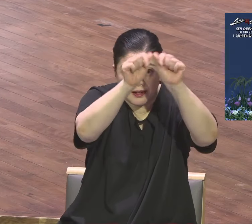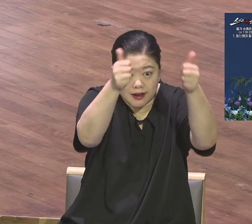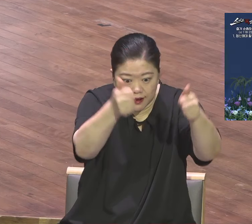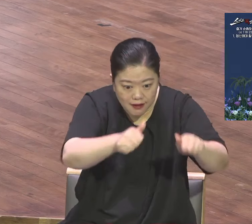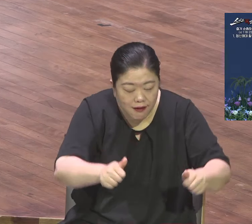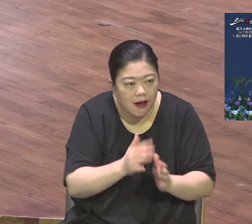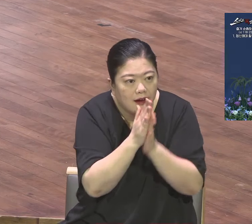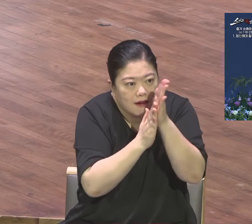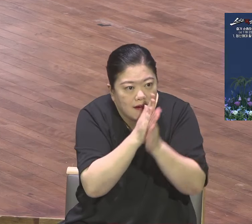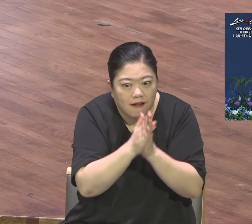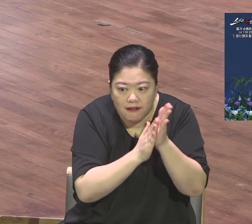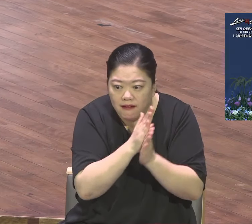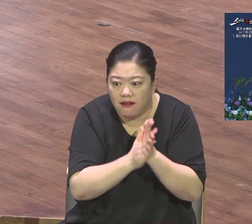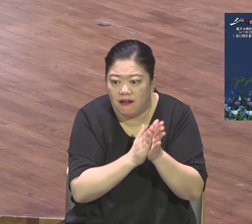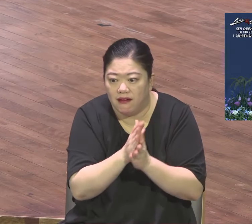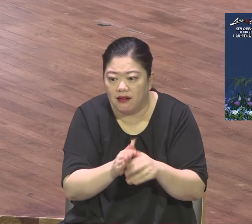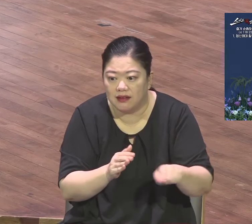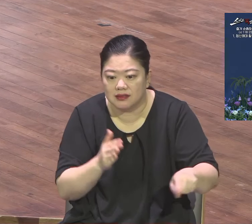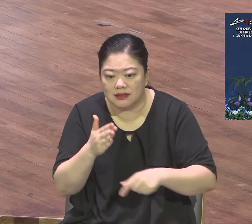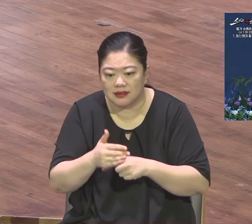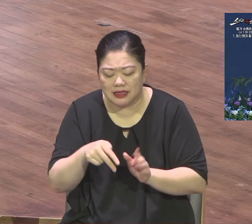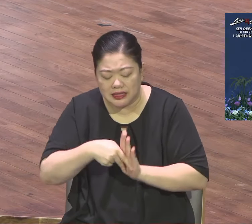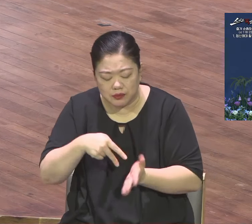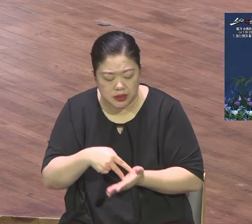외에 다른 신. 우상숭배.